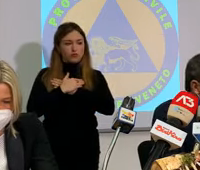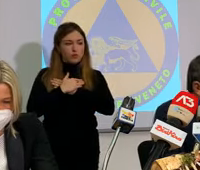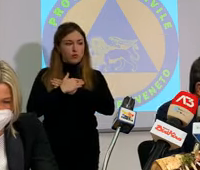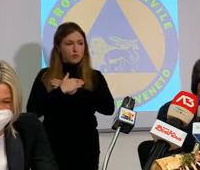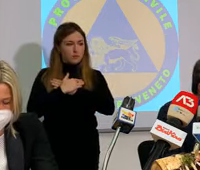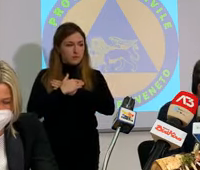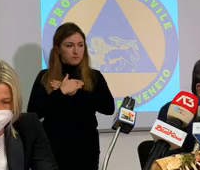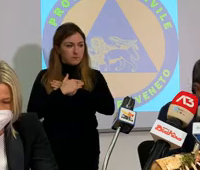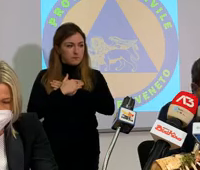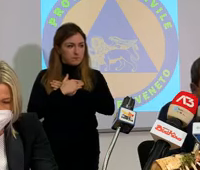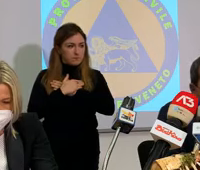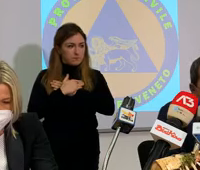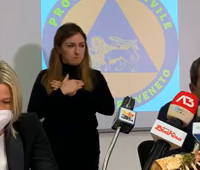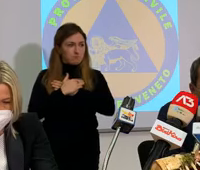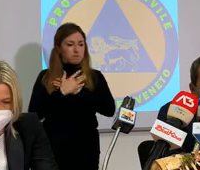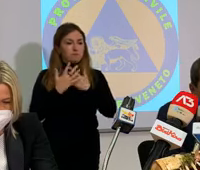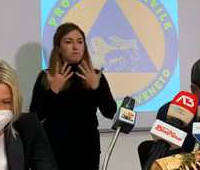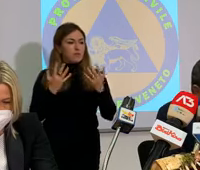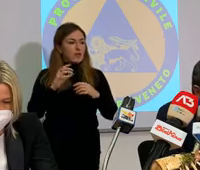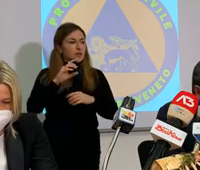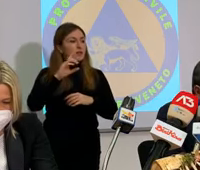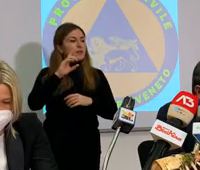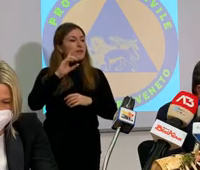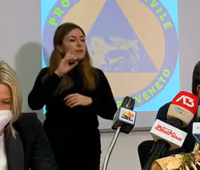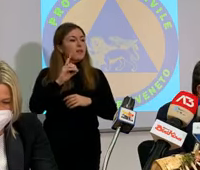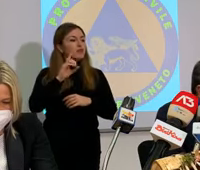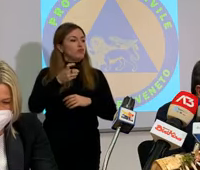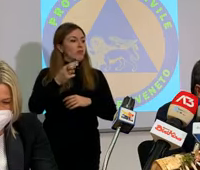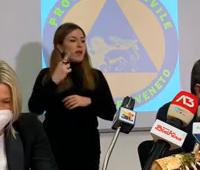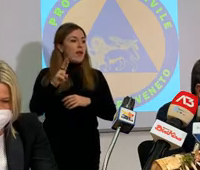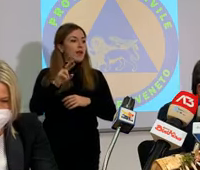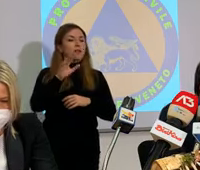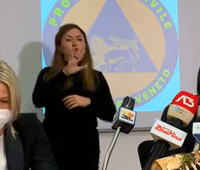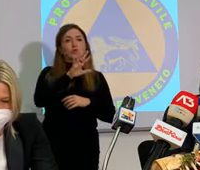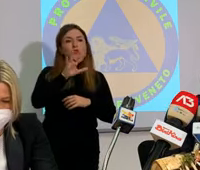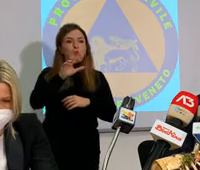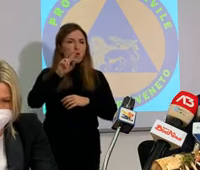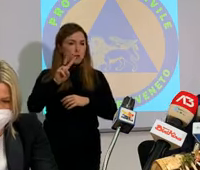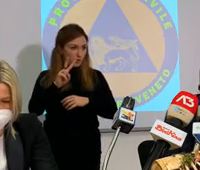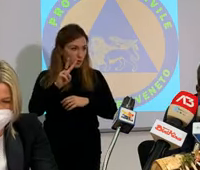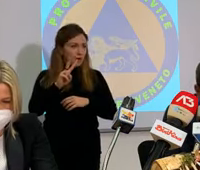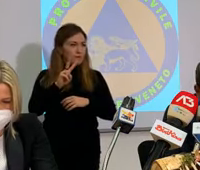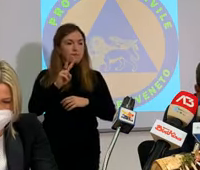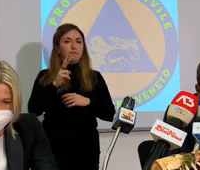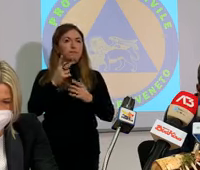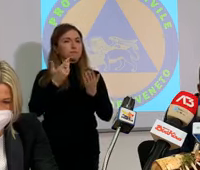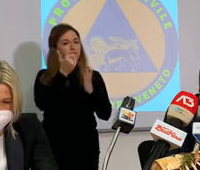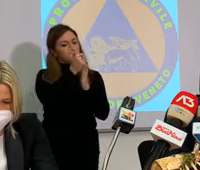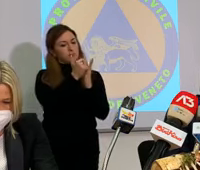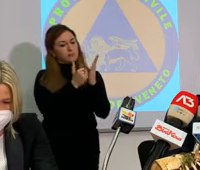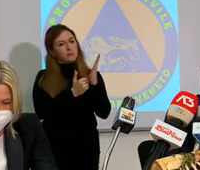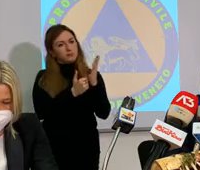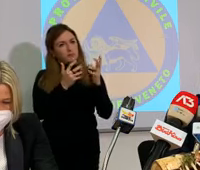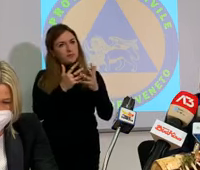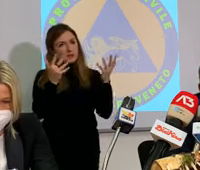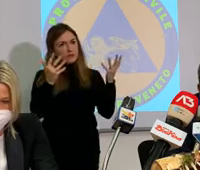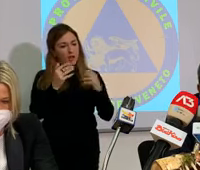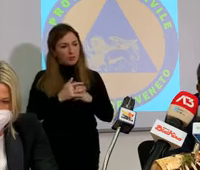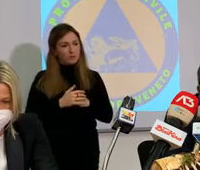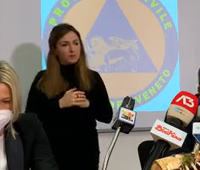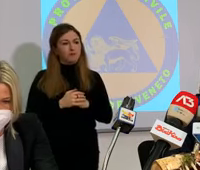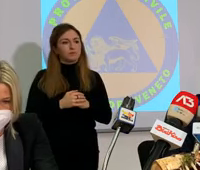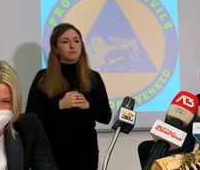ha creato il primo piano di emergenza ospedaliero per la risposta al co lead dove si parte dalla